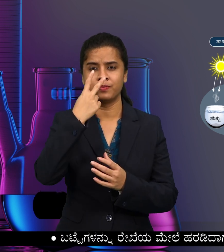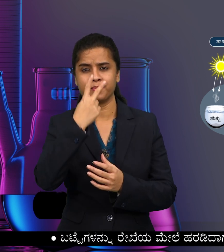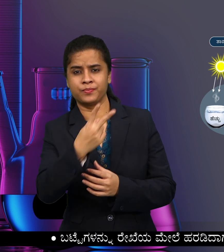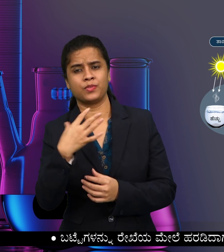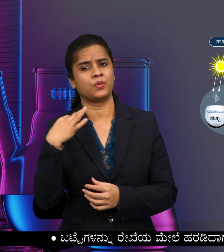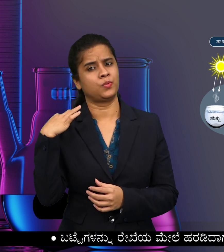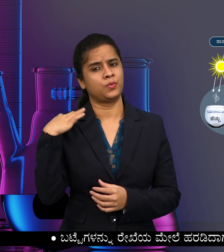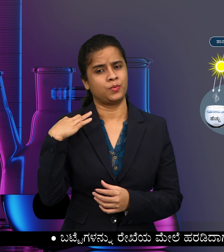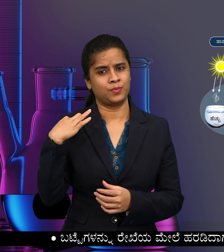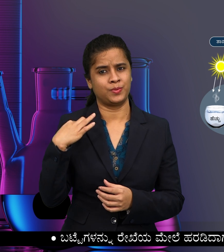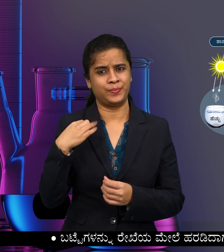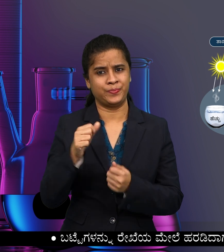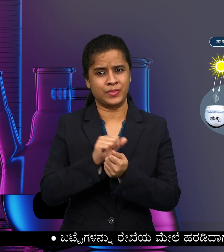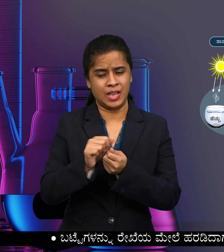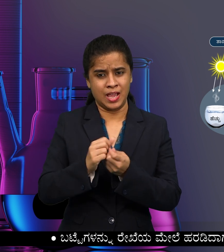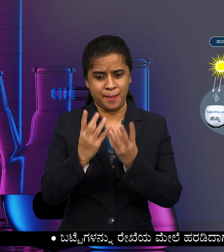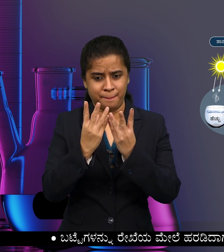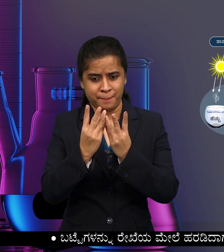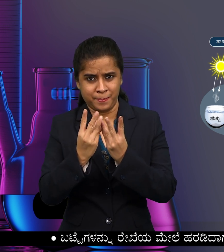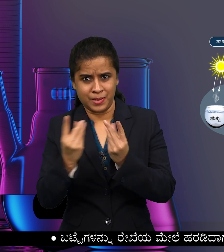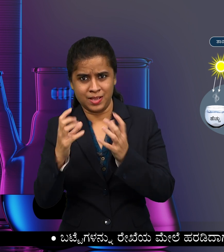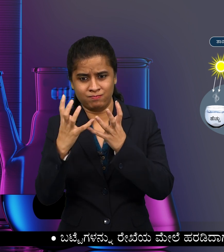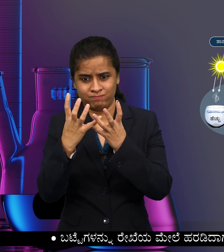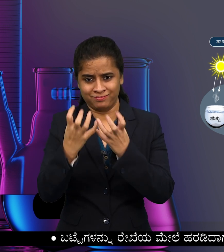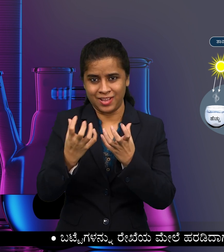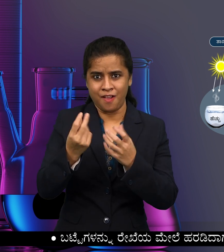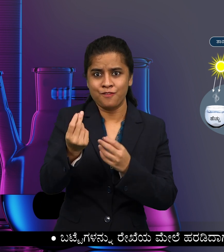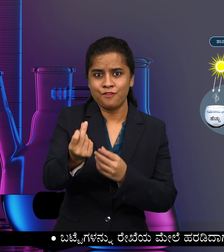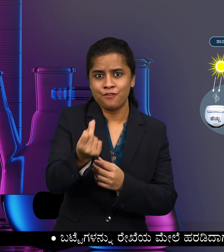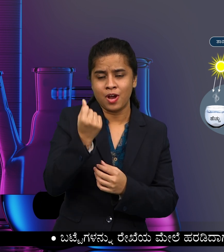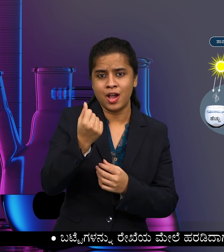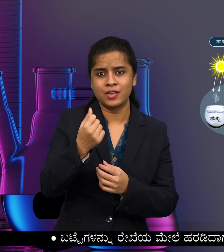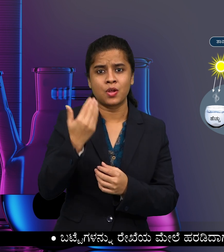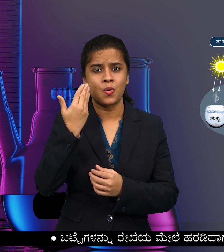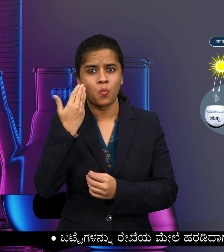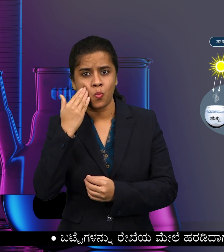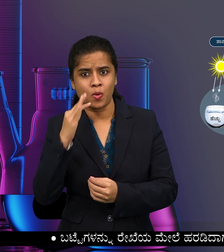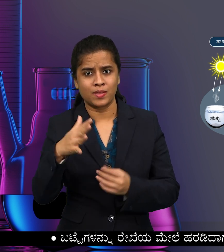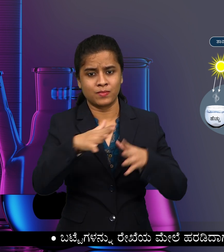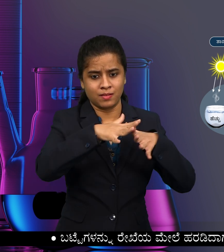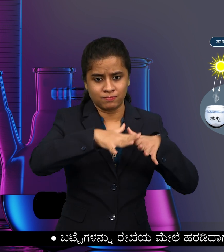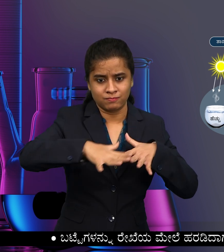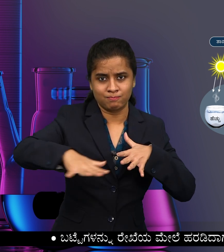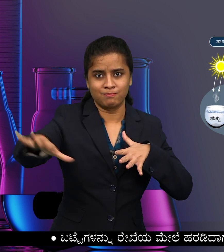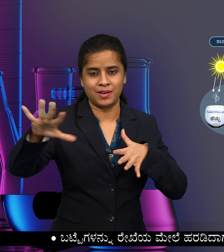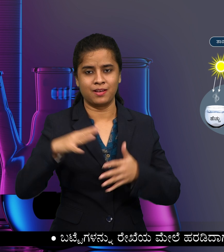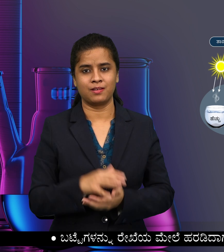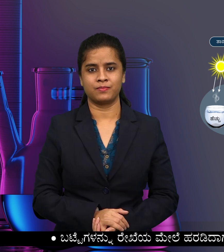ಬಟ್ಟೆಗಳನ್ನು ರೇಖೆಯ ಮೇಲೆ ಹರಡಿದಾಗ ಅವು ಬೇಗನೆ ಒಣಗುವುದನ್ನು ನಾವು ನೋಡಿದ್ದೇವೆ.